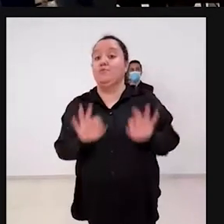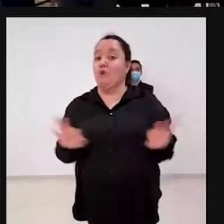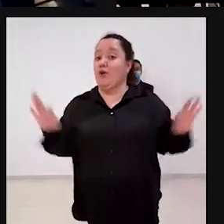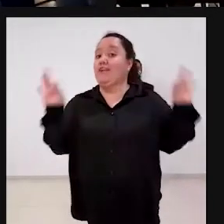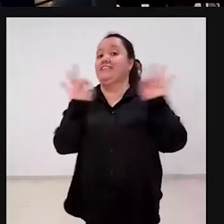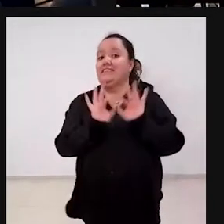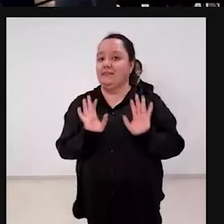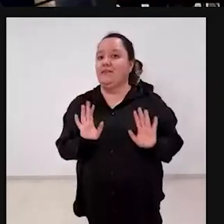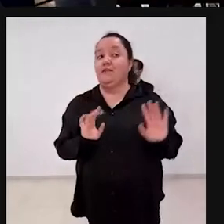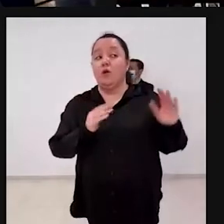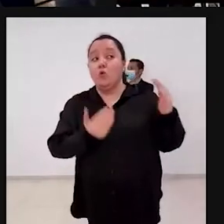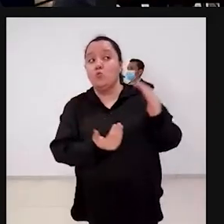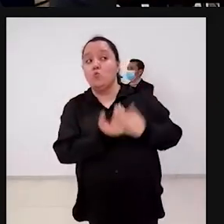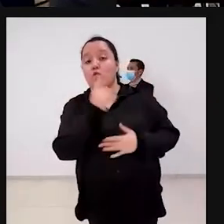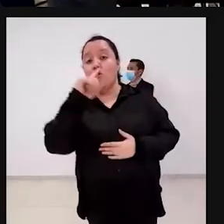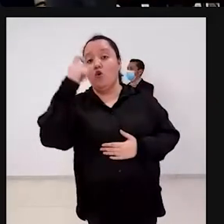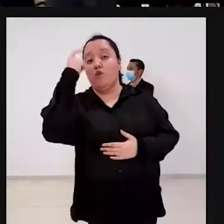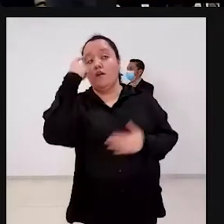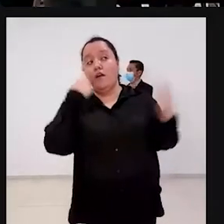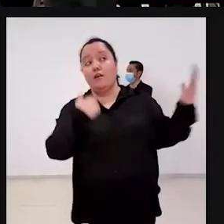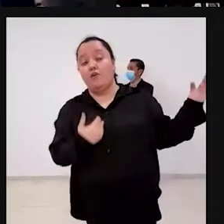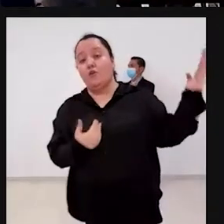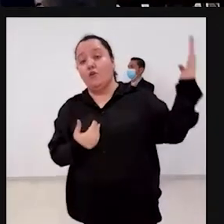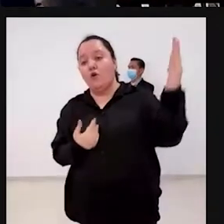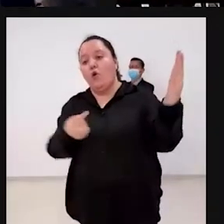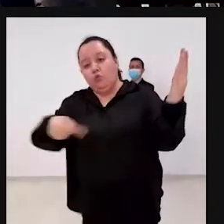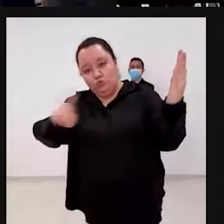y ustedes